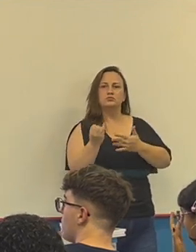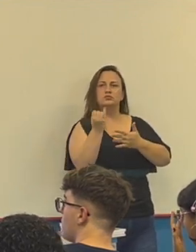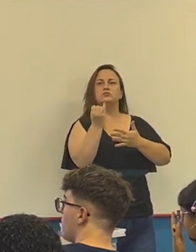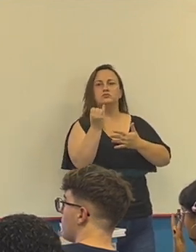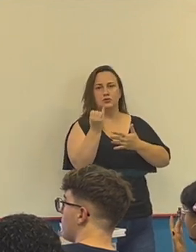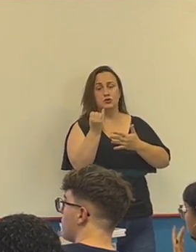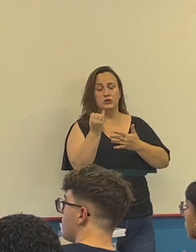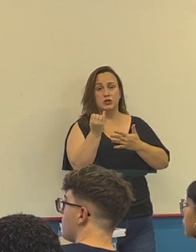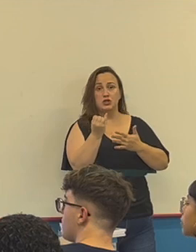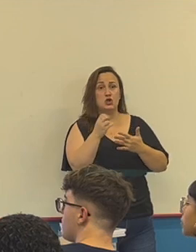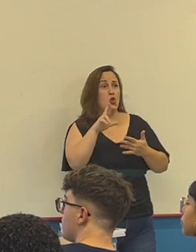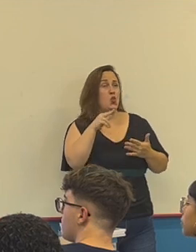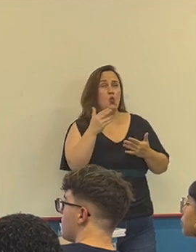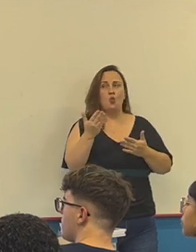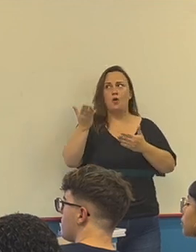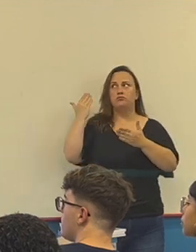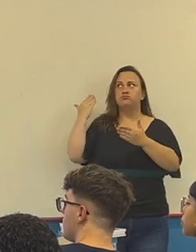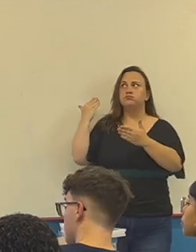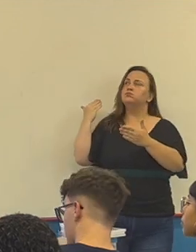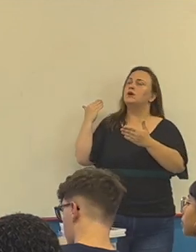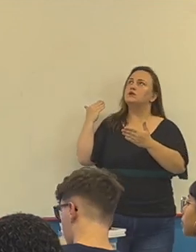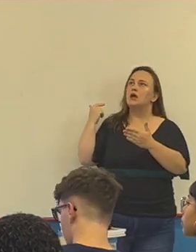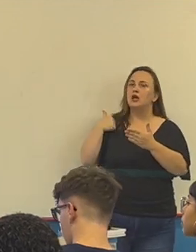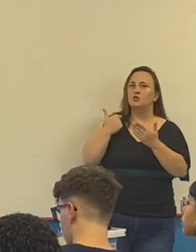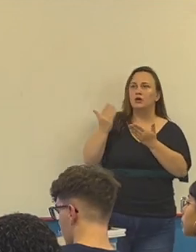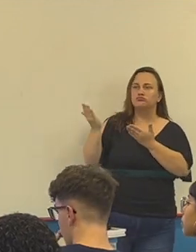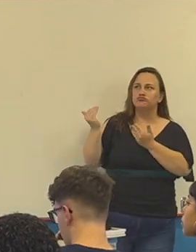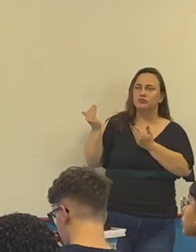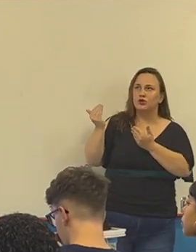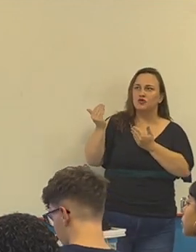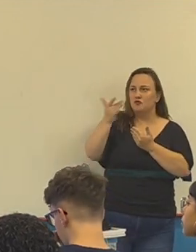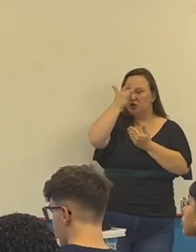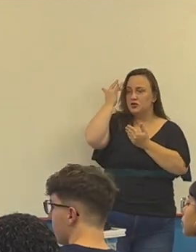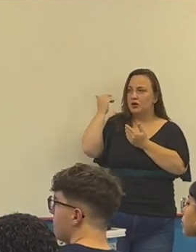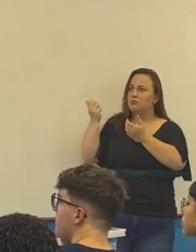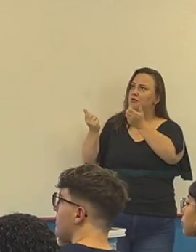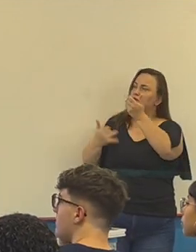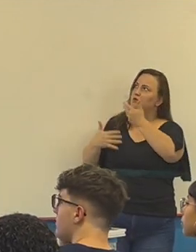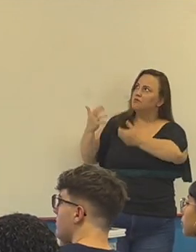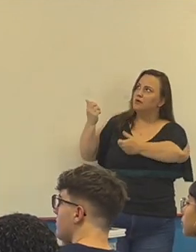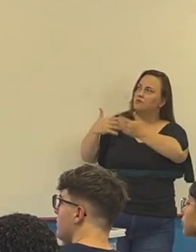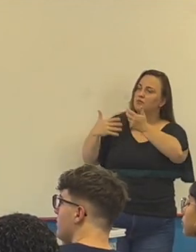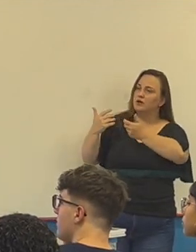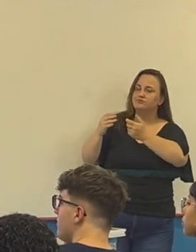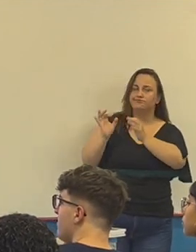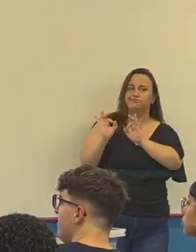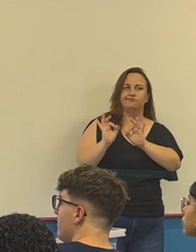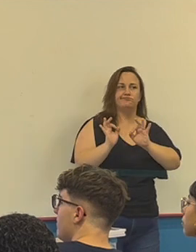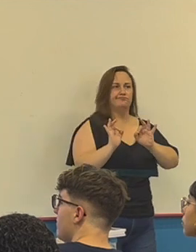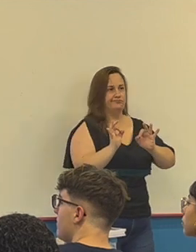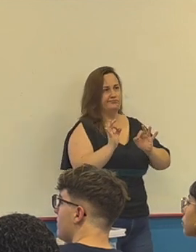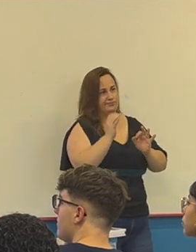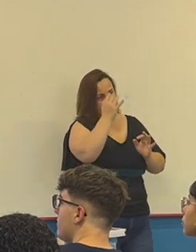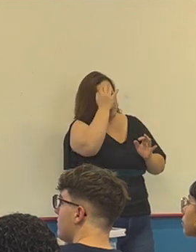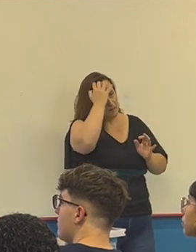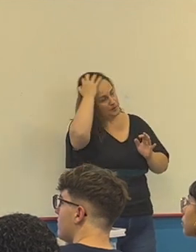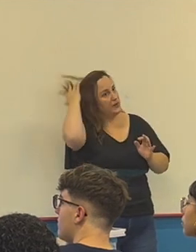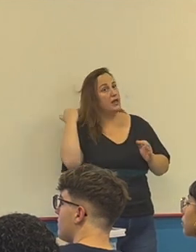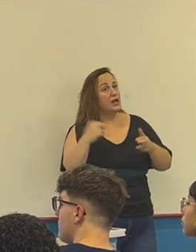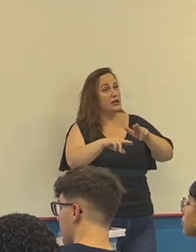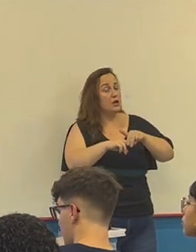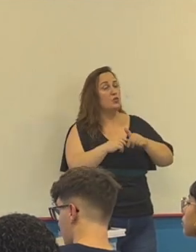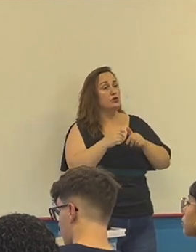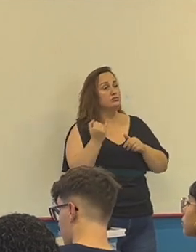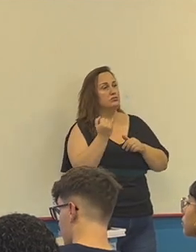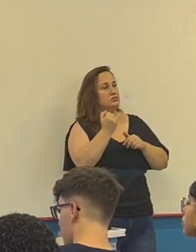menos eu nunca tinha escutado isso de ninguém naquela época, então acho que é importante falar isso para vocês. Tá? Então, se tiver esse, por acaso, essa